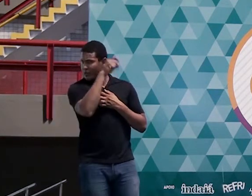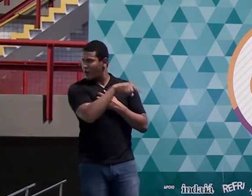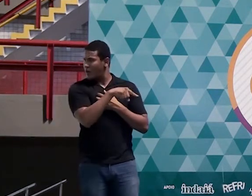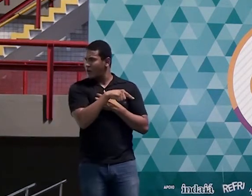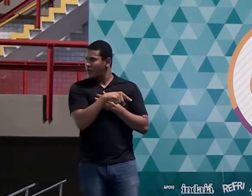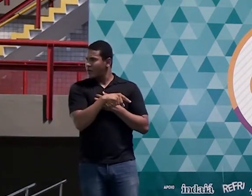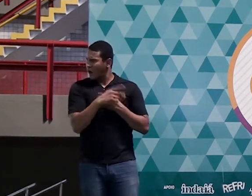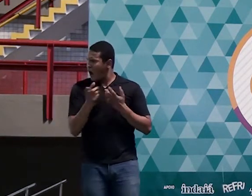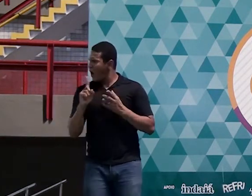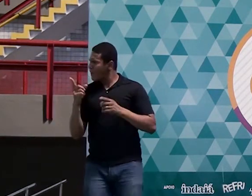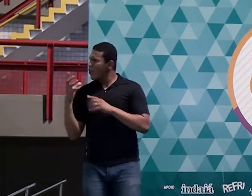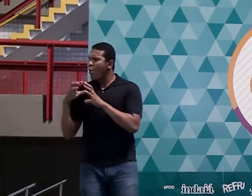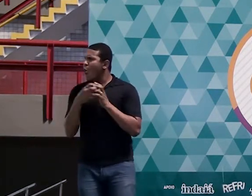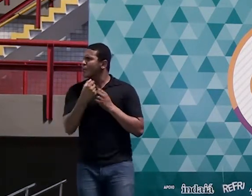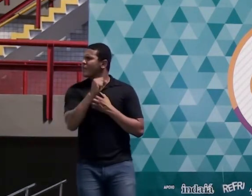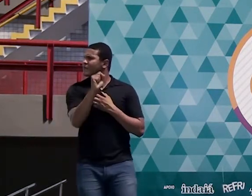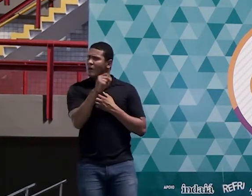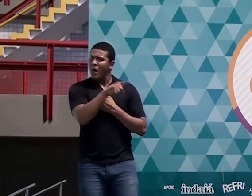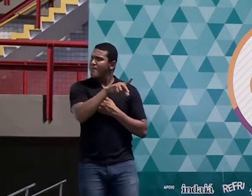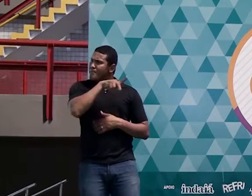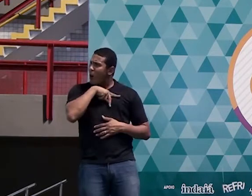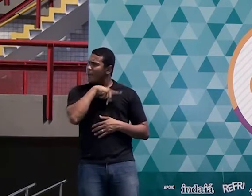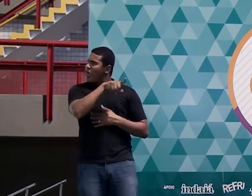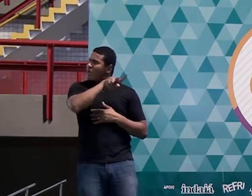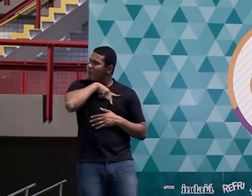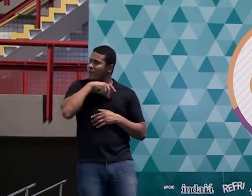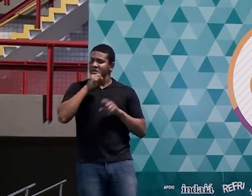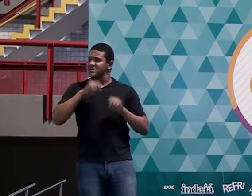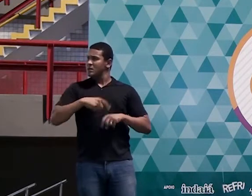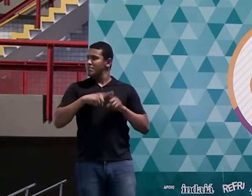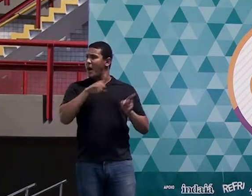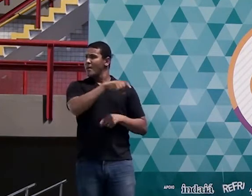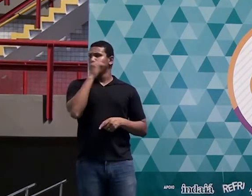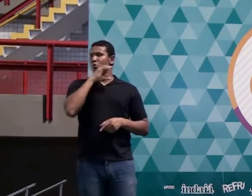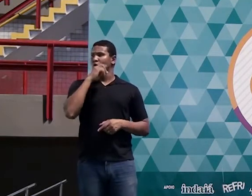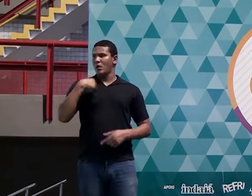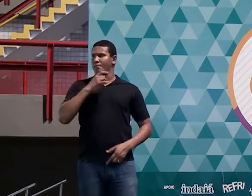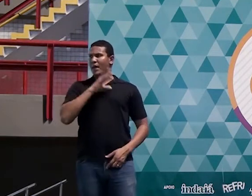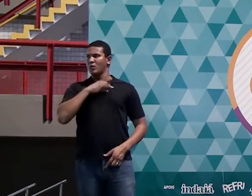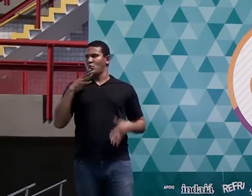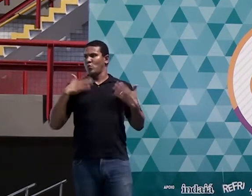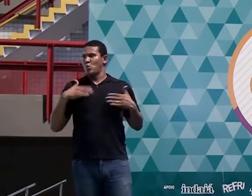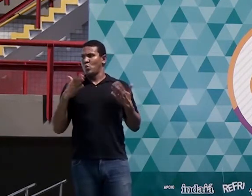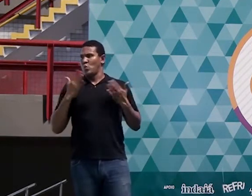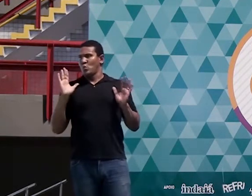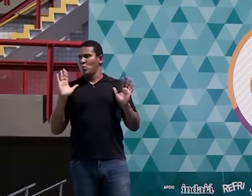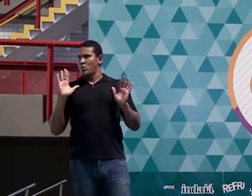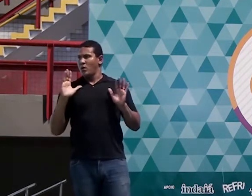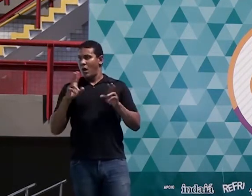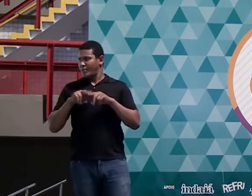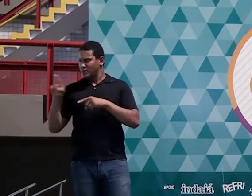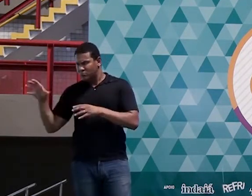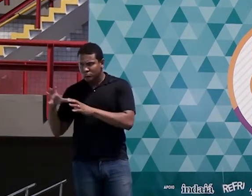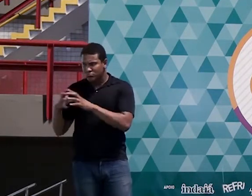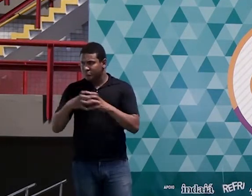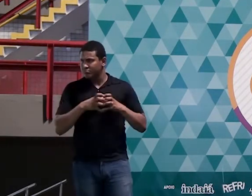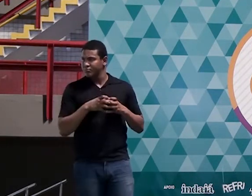exército, tá, de padres, que eram ao mesmo tempo cavaleiro e monge,